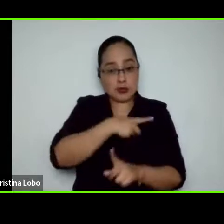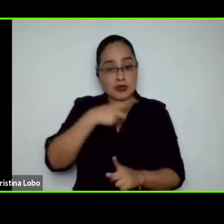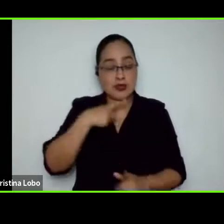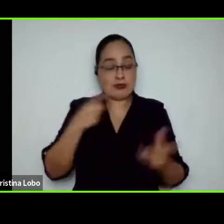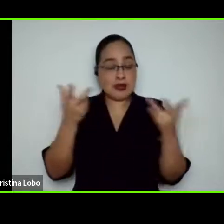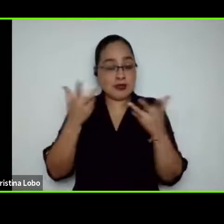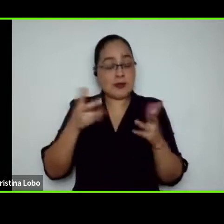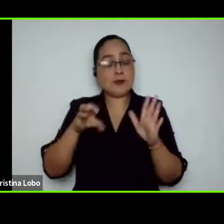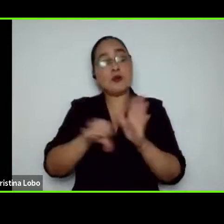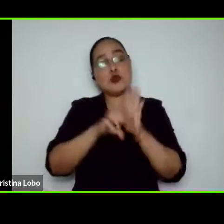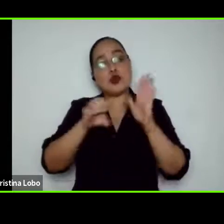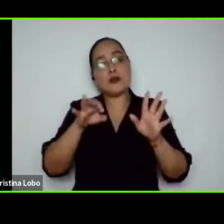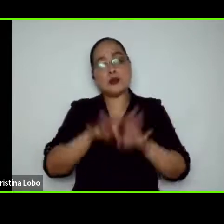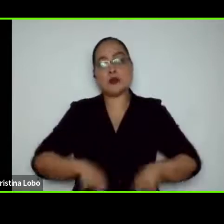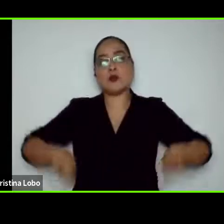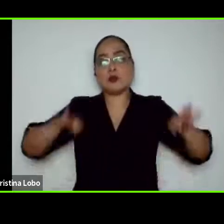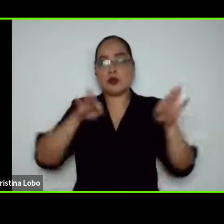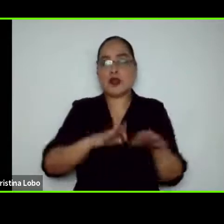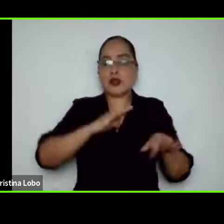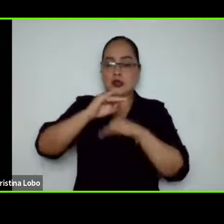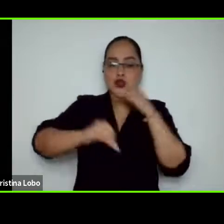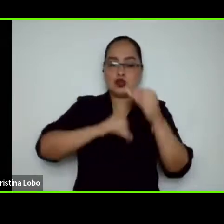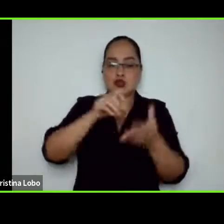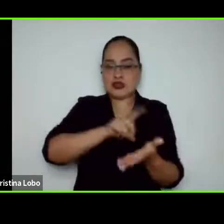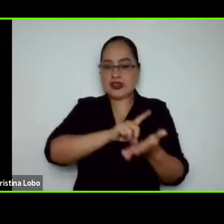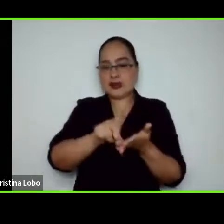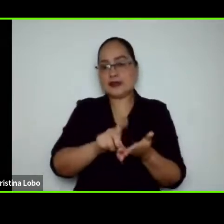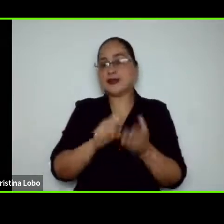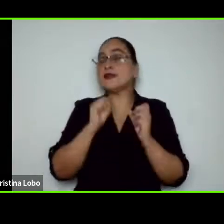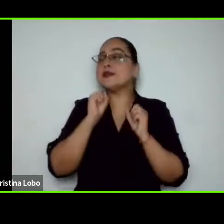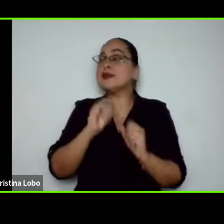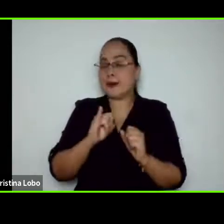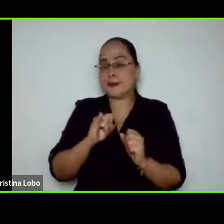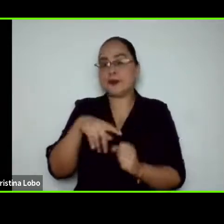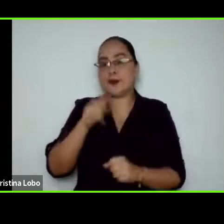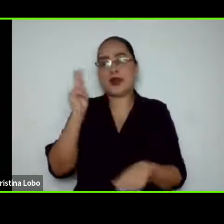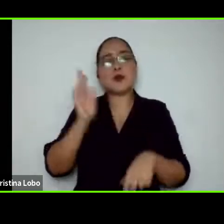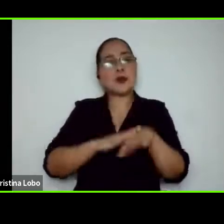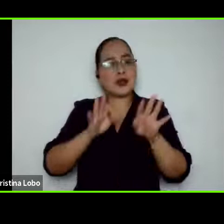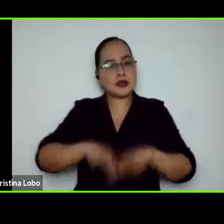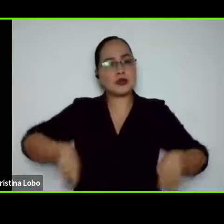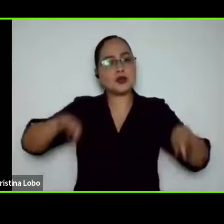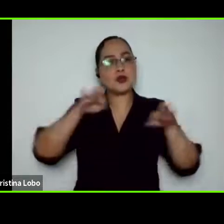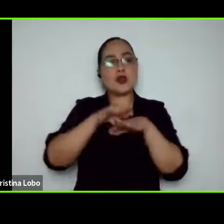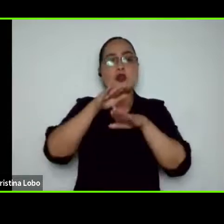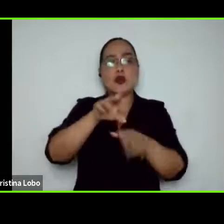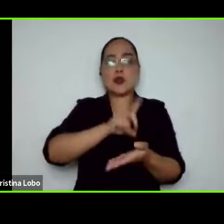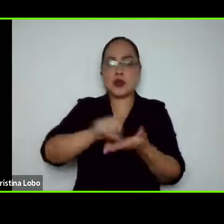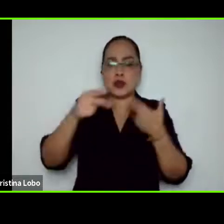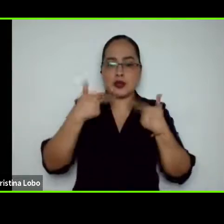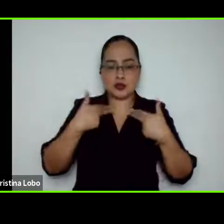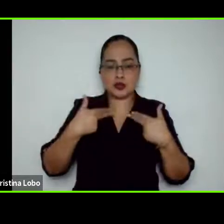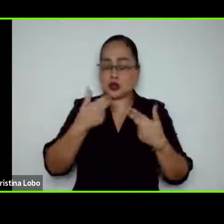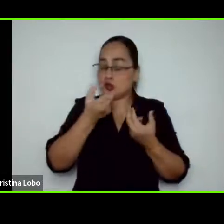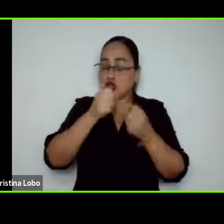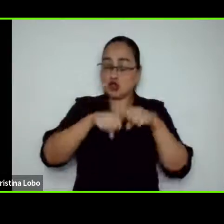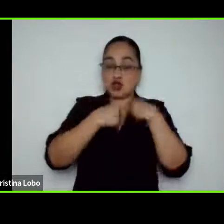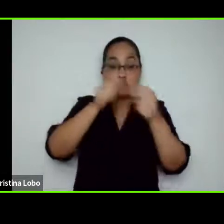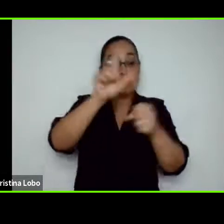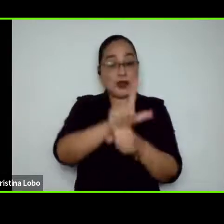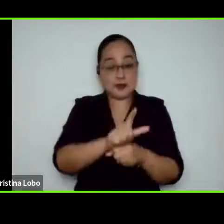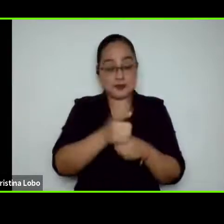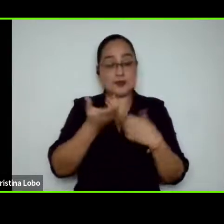ejemplo, yo diría que en todos los derechos, pero toma mayor relevancia en los derechos sociales, porque son derechos que